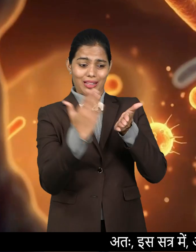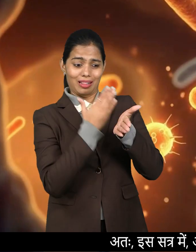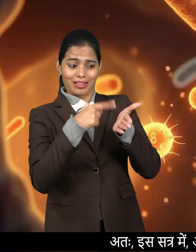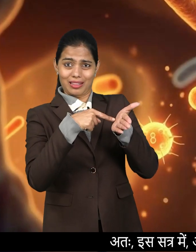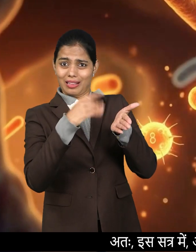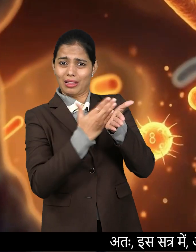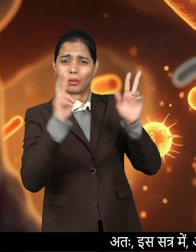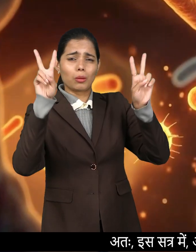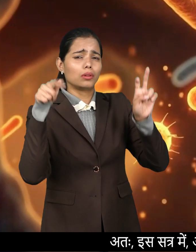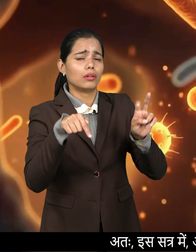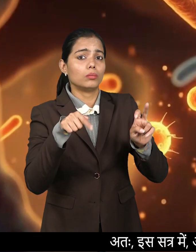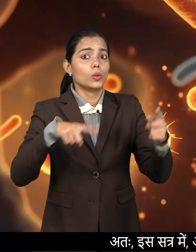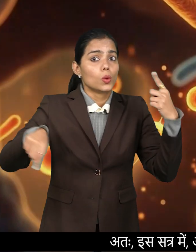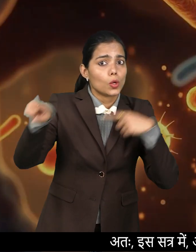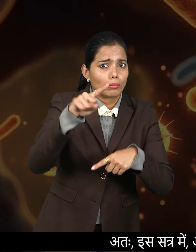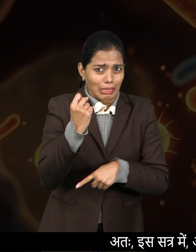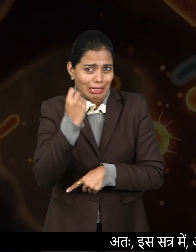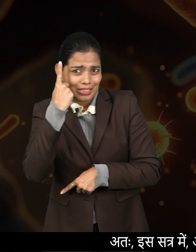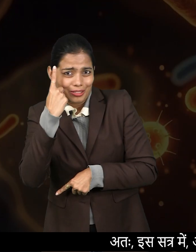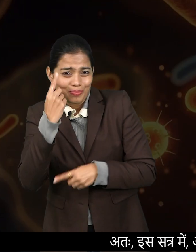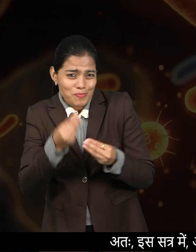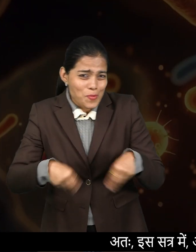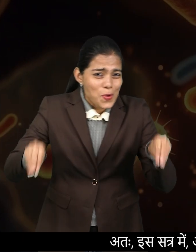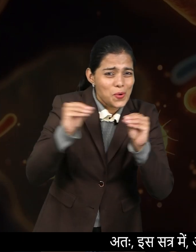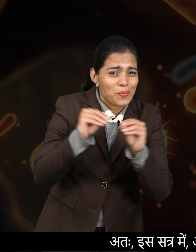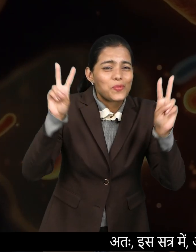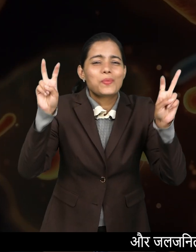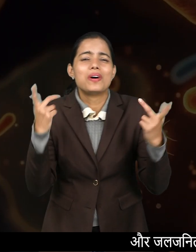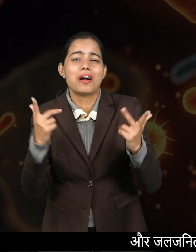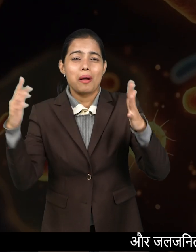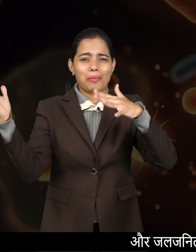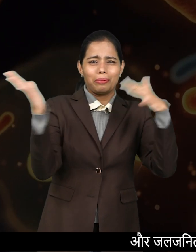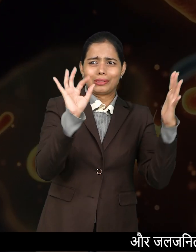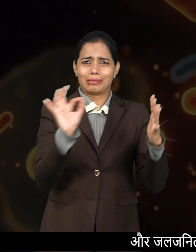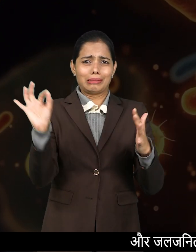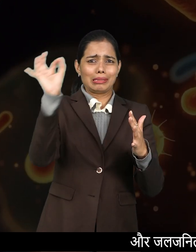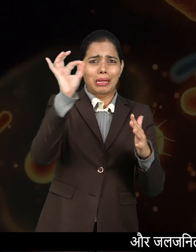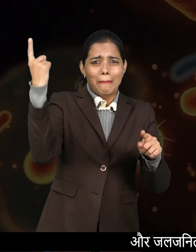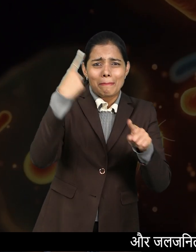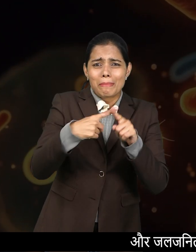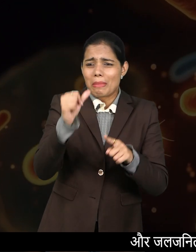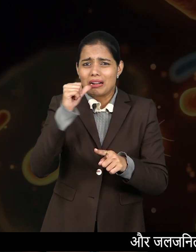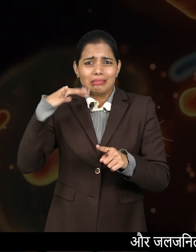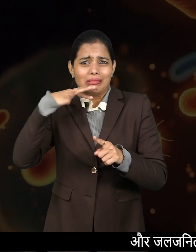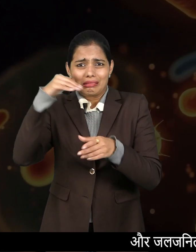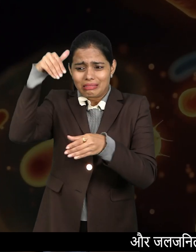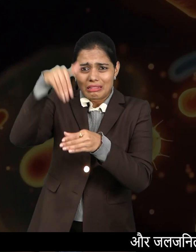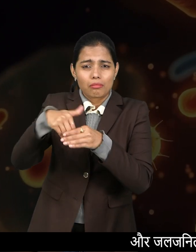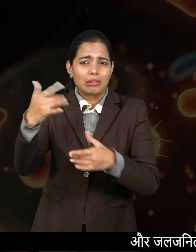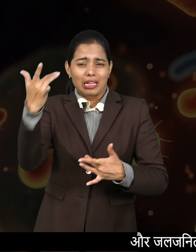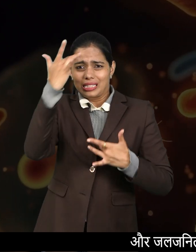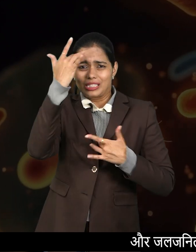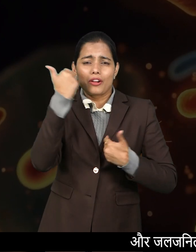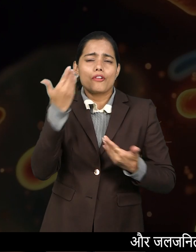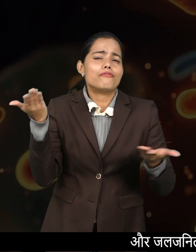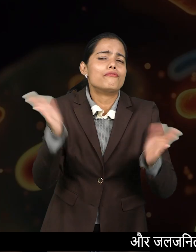अंधा इस सत्र में आइए कक्षा 5वीं पर्यावरण विज्ञान से वायु जनित और जल जनित बीमारियों के बारे में और ज्यादा जानें।